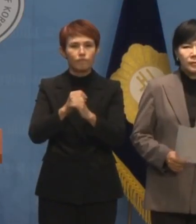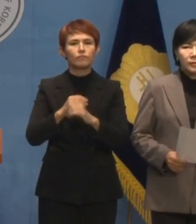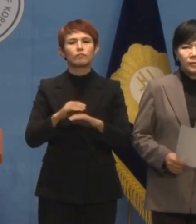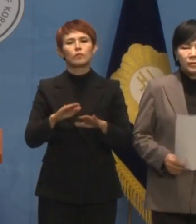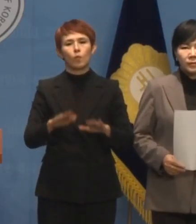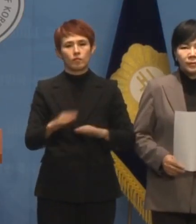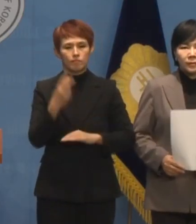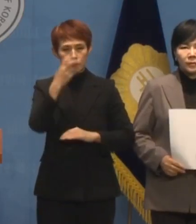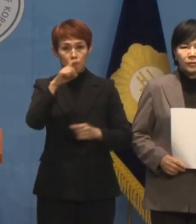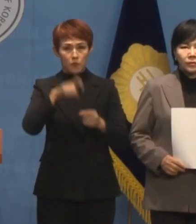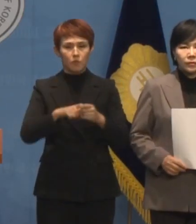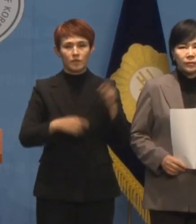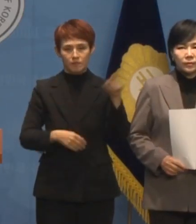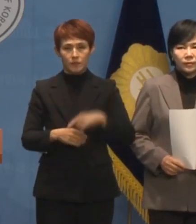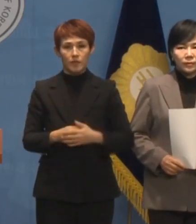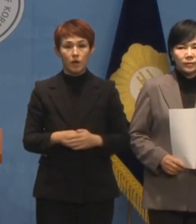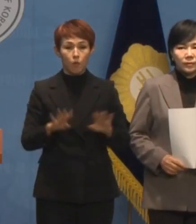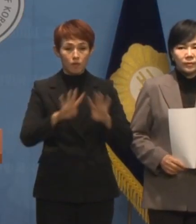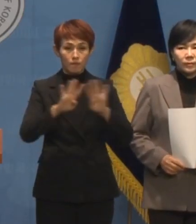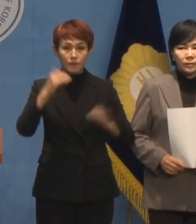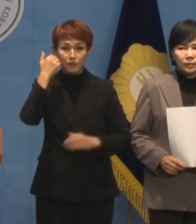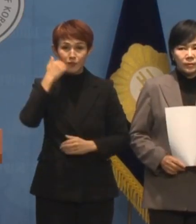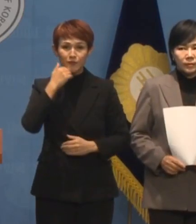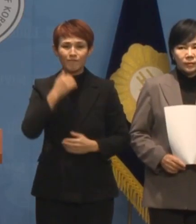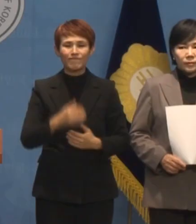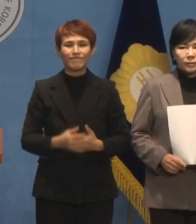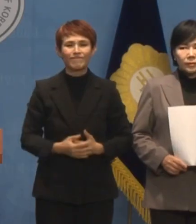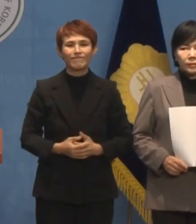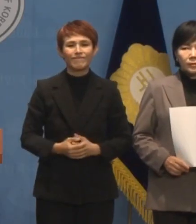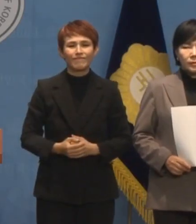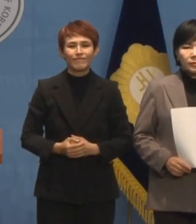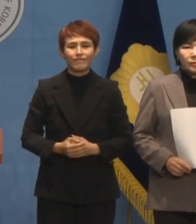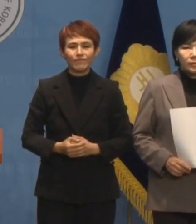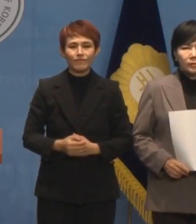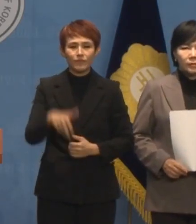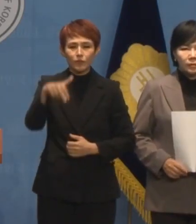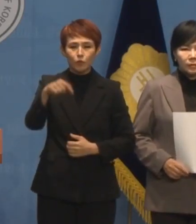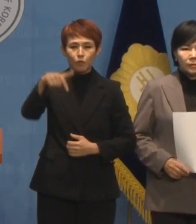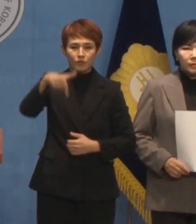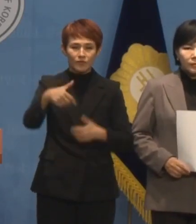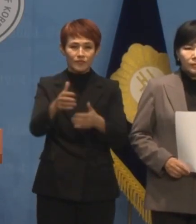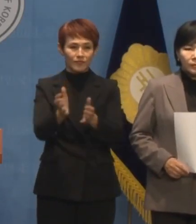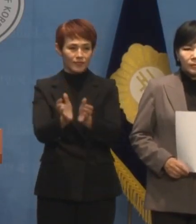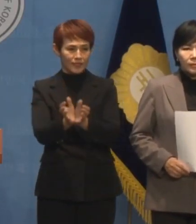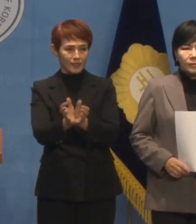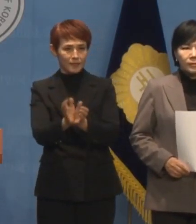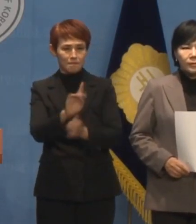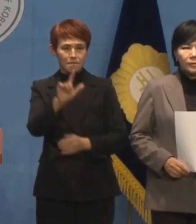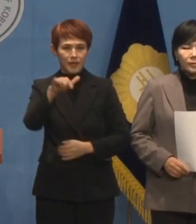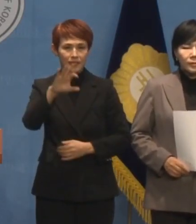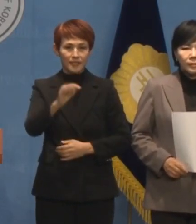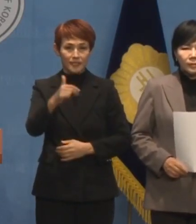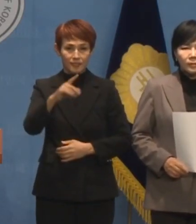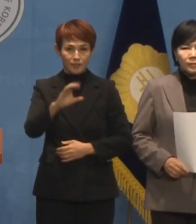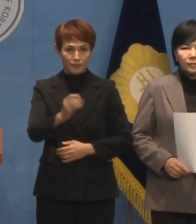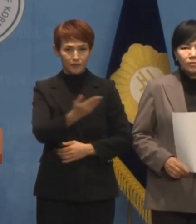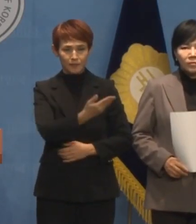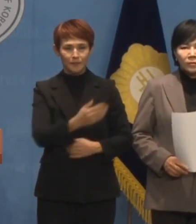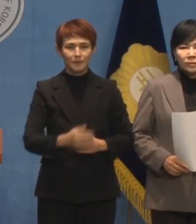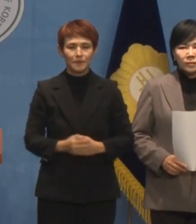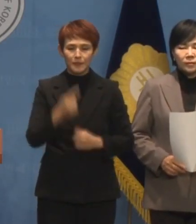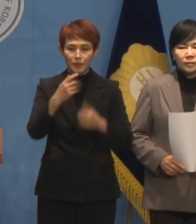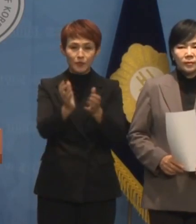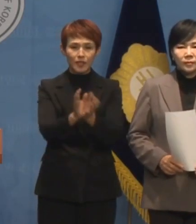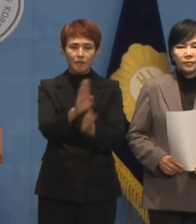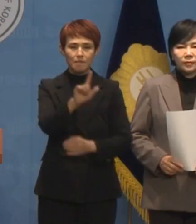분들 소개해 드리도록 하겠습니다. 우리 조국혁신당 박은정 위원님, 그리고